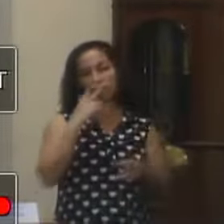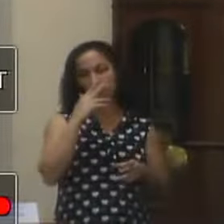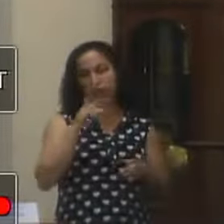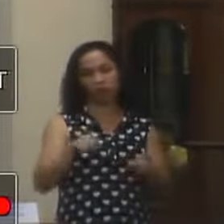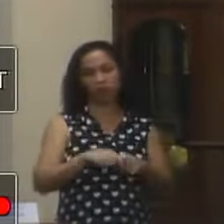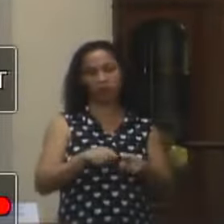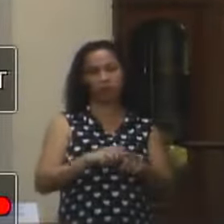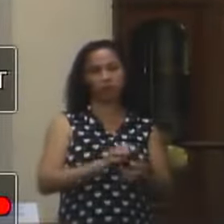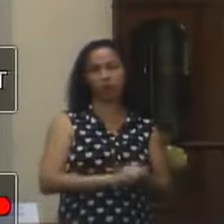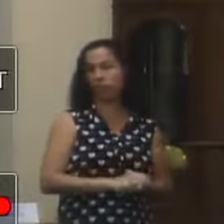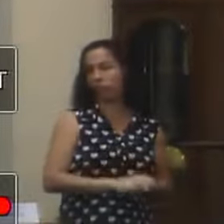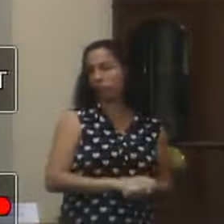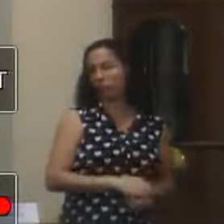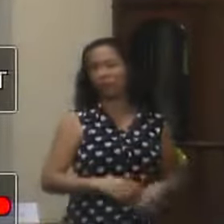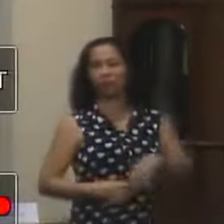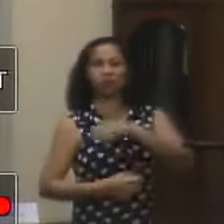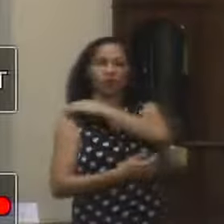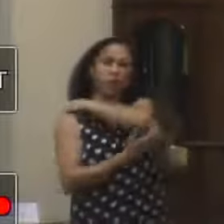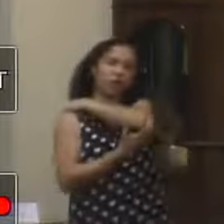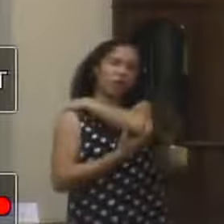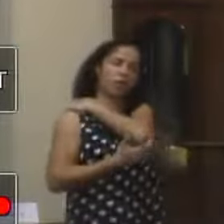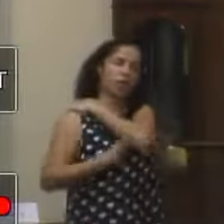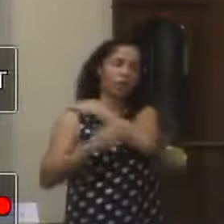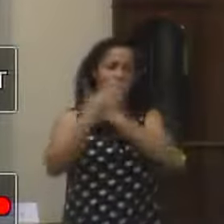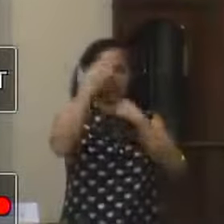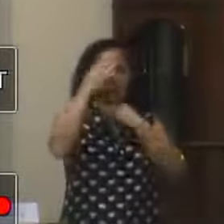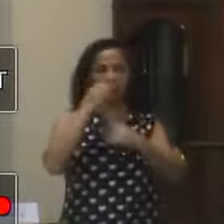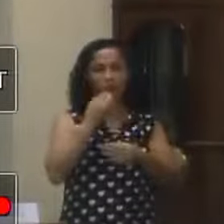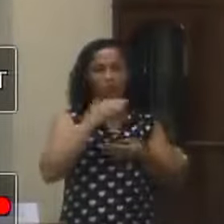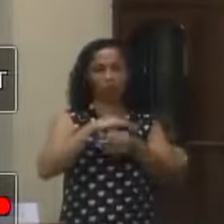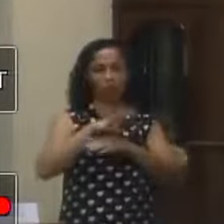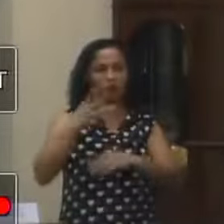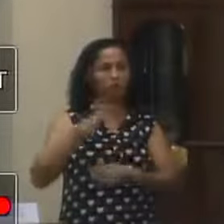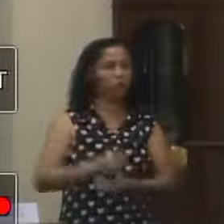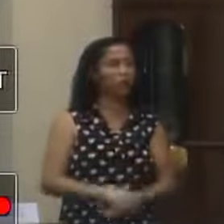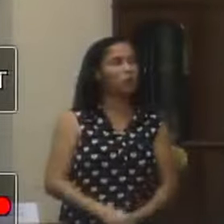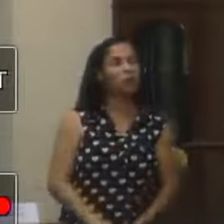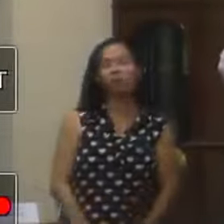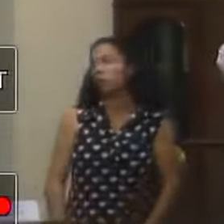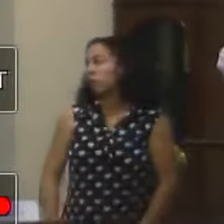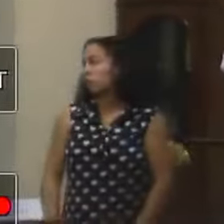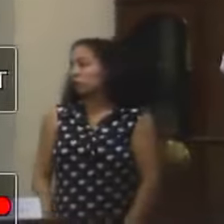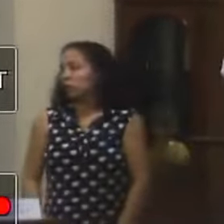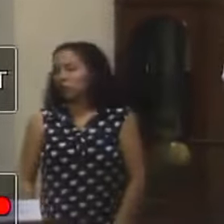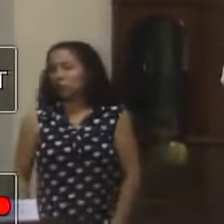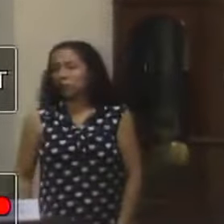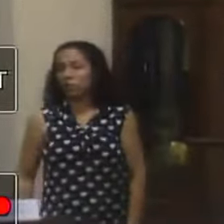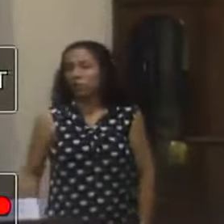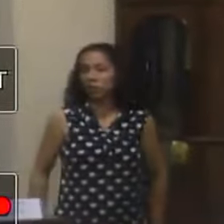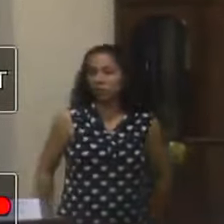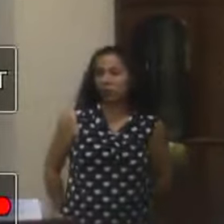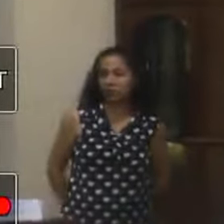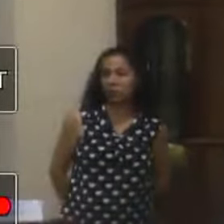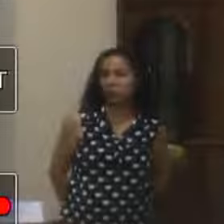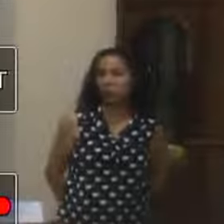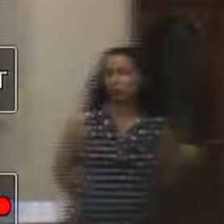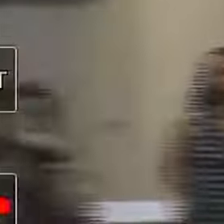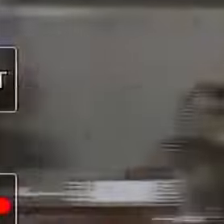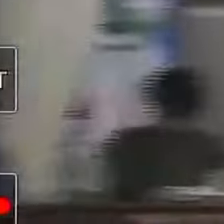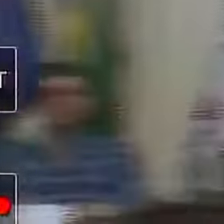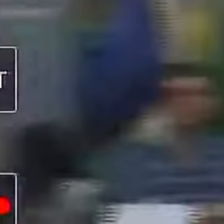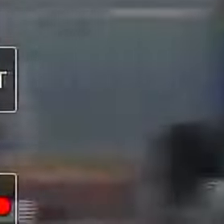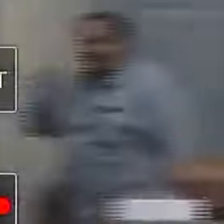aquela comunidade. No mais, muito obrigado e boa noite a todos. Presidente Saulo, não, só eu